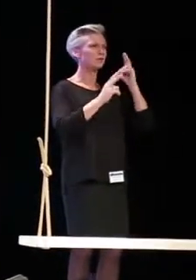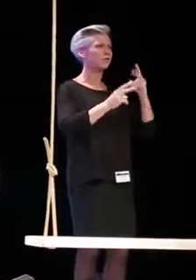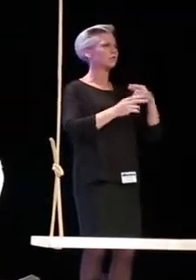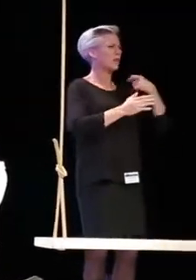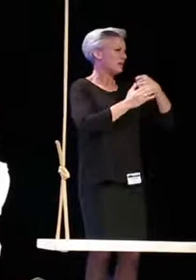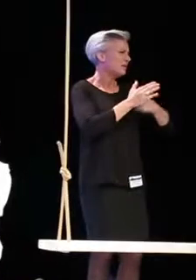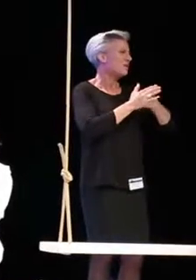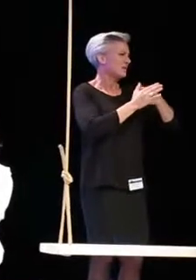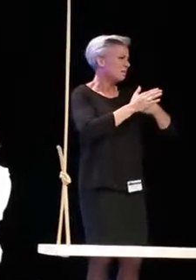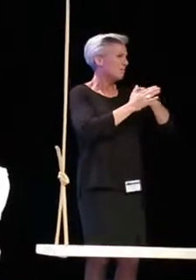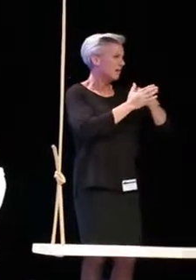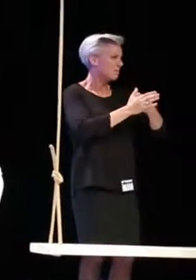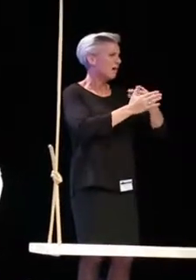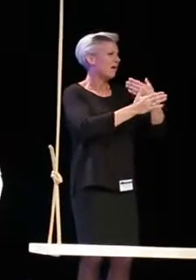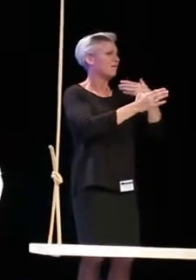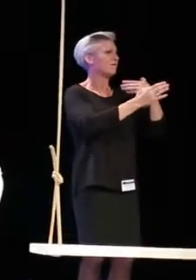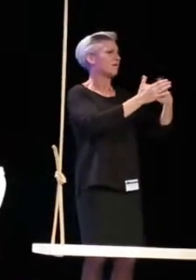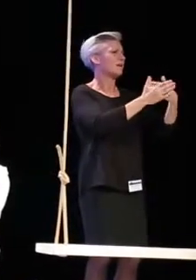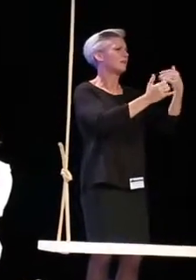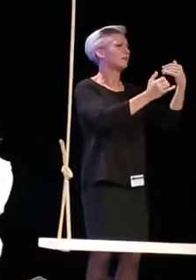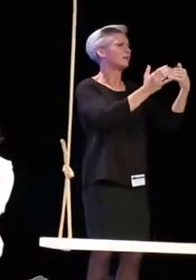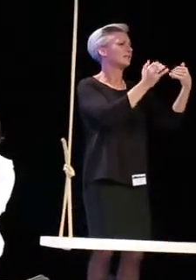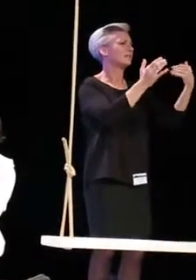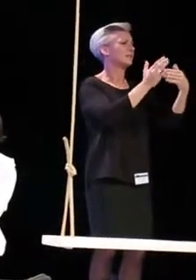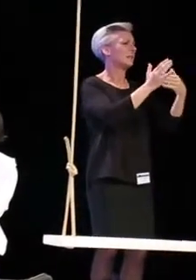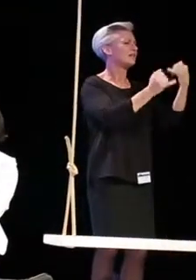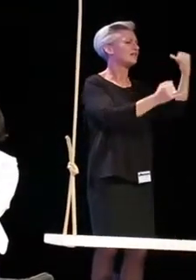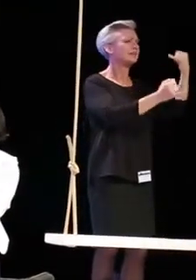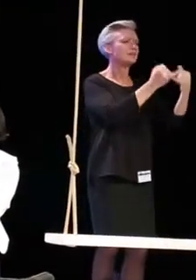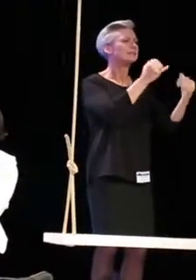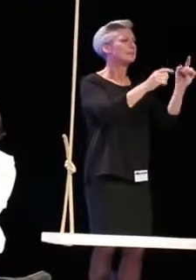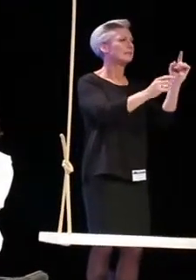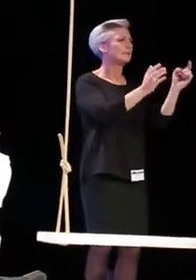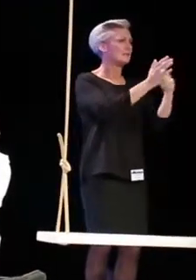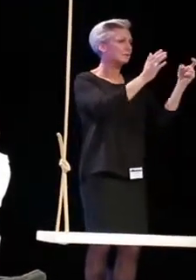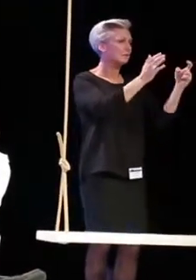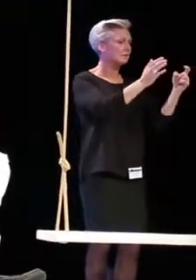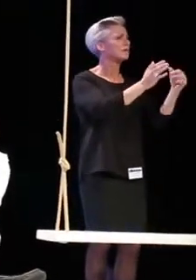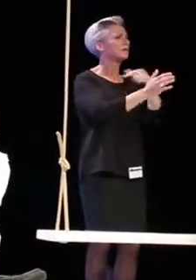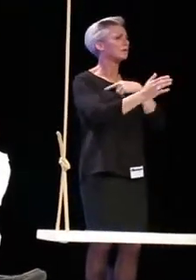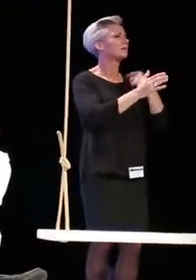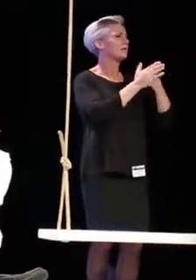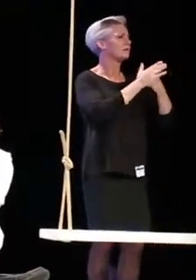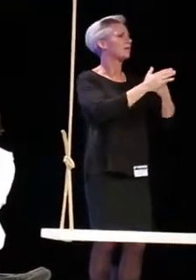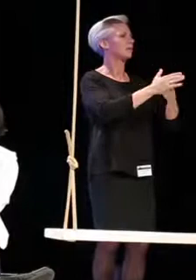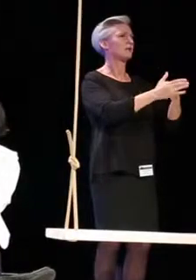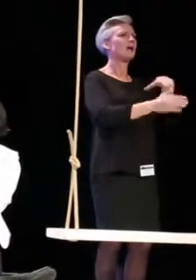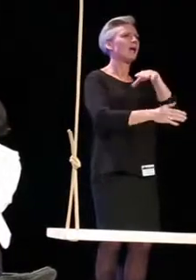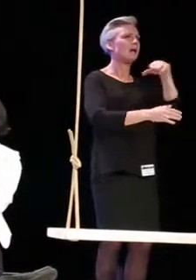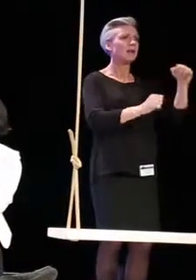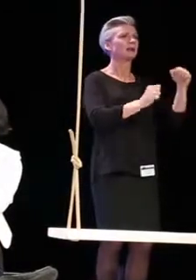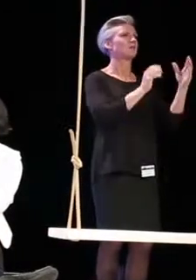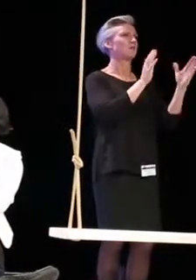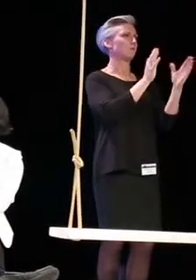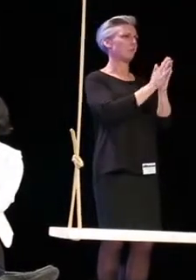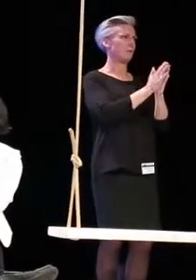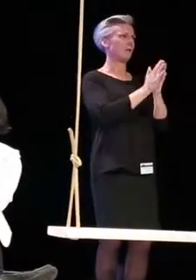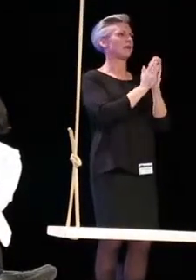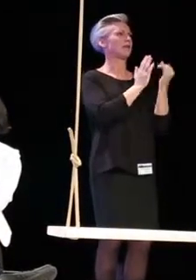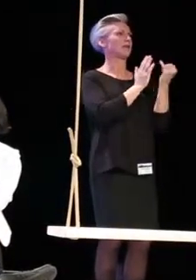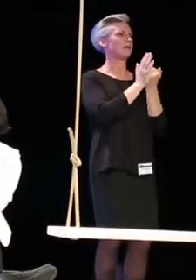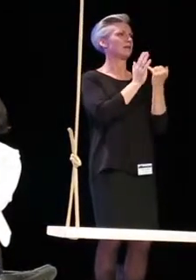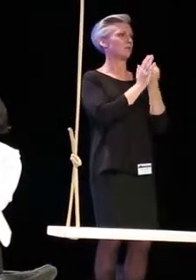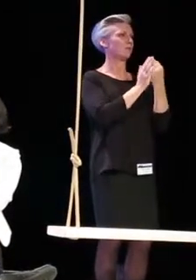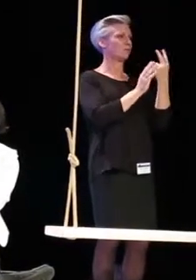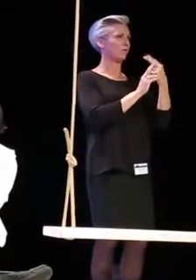allt vi kan ända i kaklet för att få frivilliga löften från alla världens länder som ligger inom en